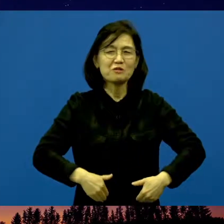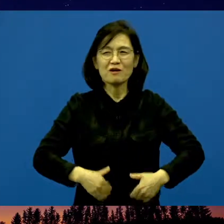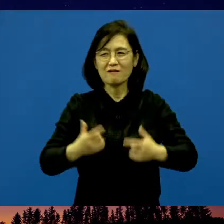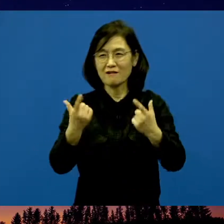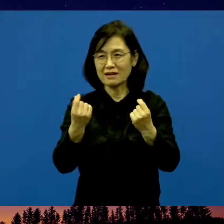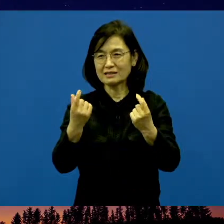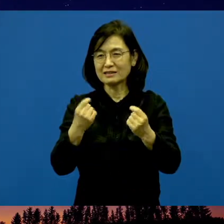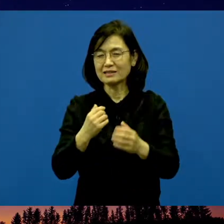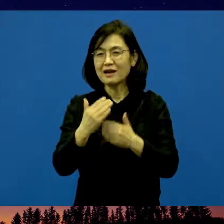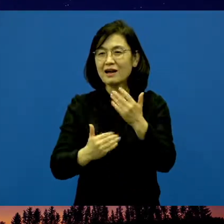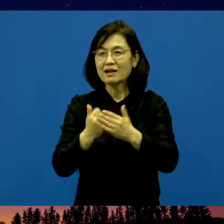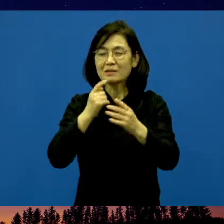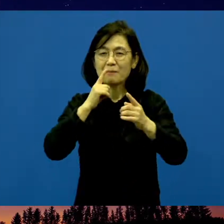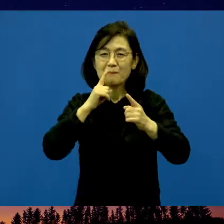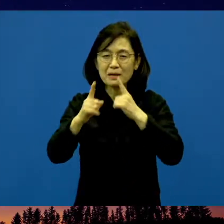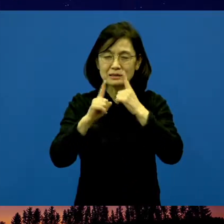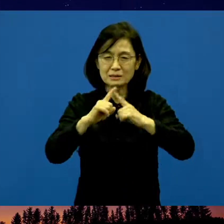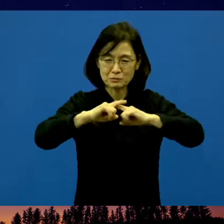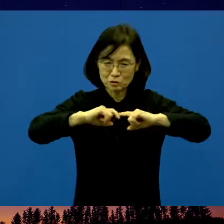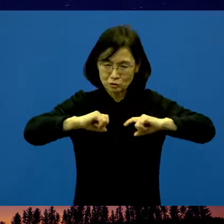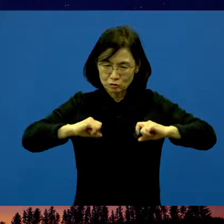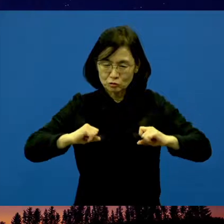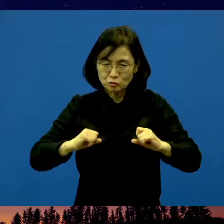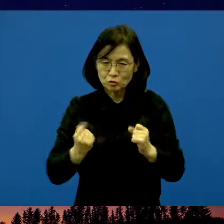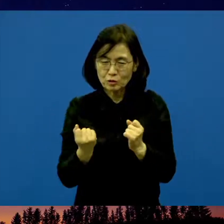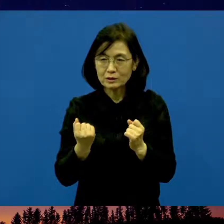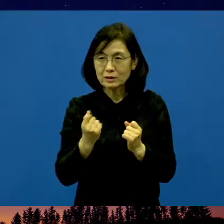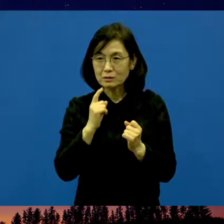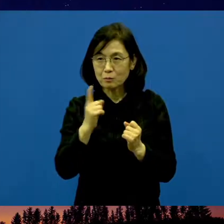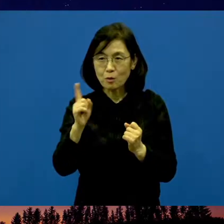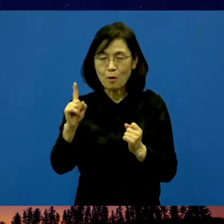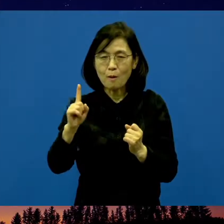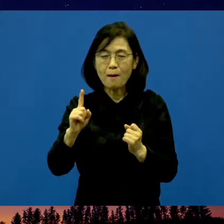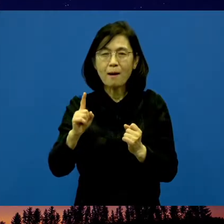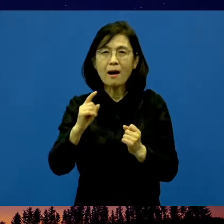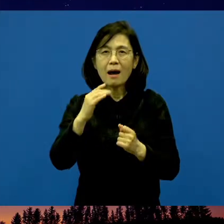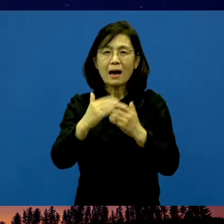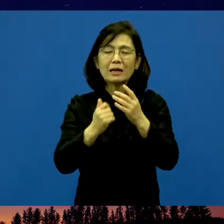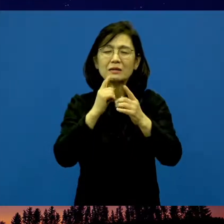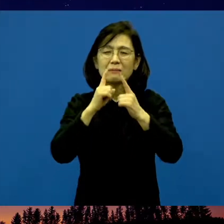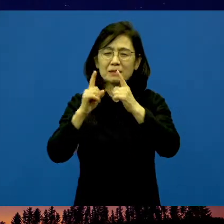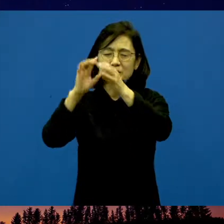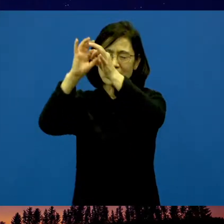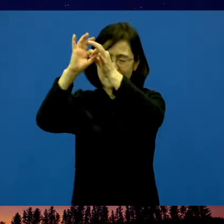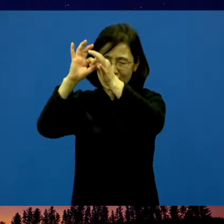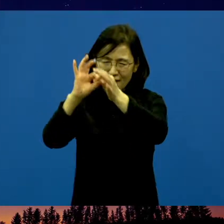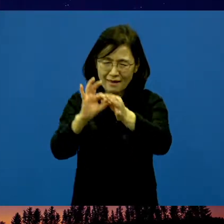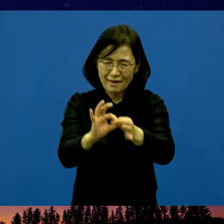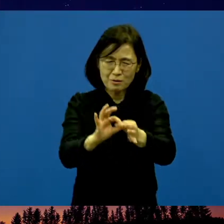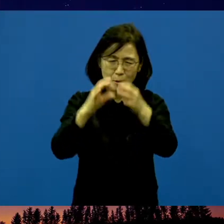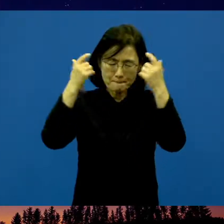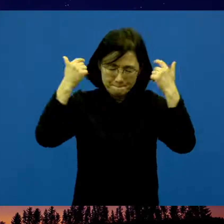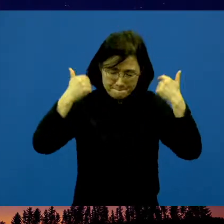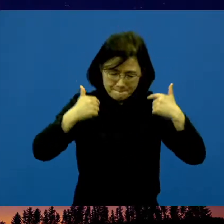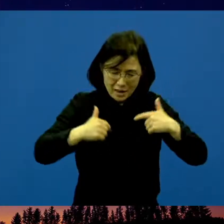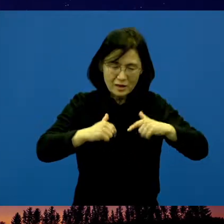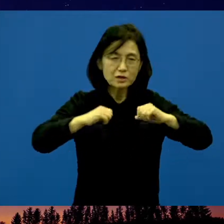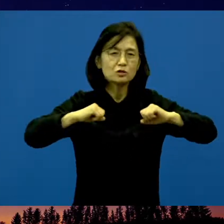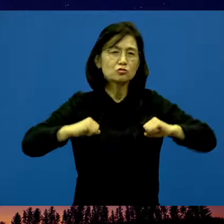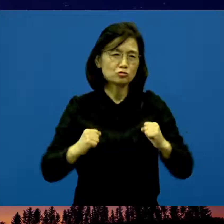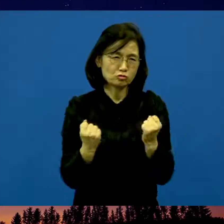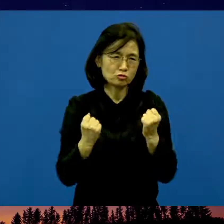말씀에 순종하는 게 지속성이라는 거예요. 그 지속성. 말씀이 현실로 다가가는데 매일